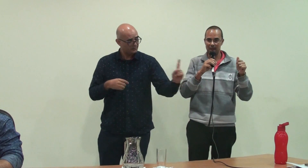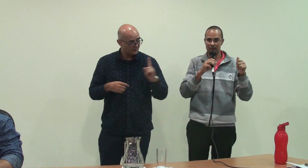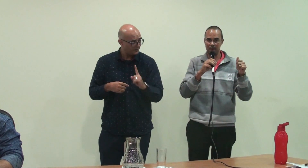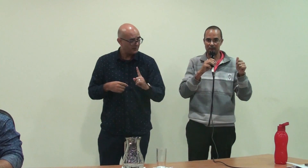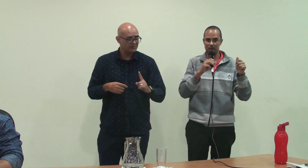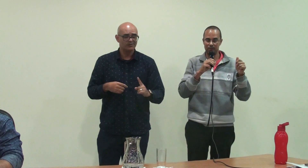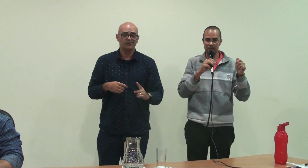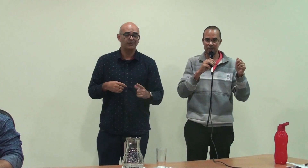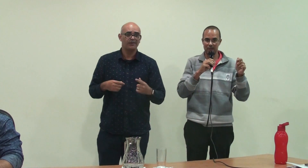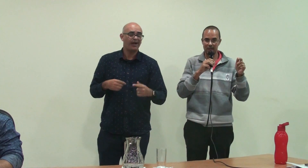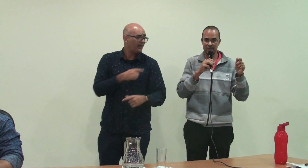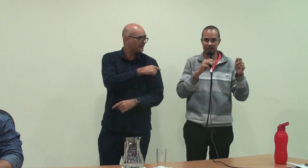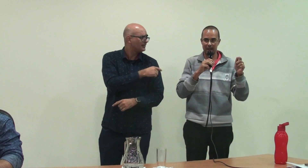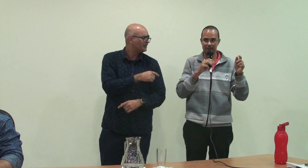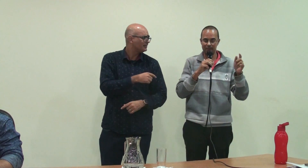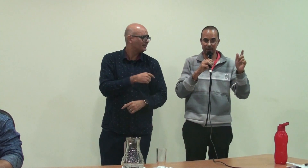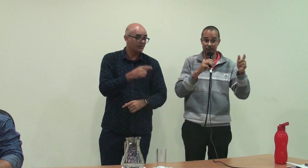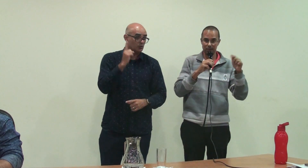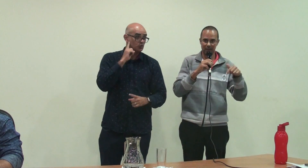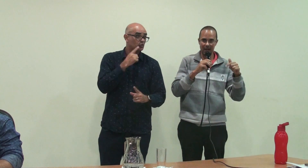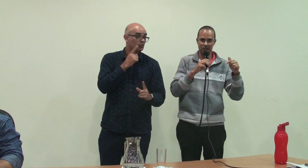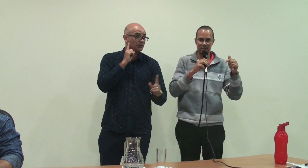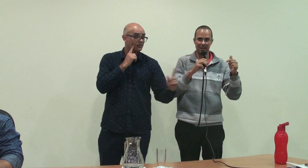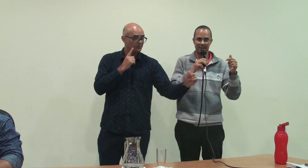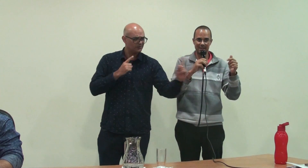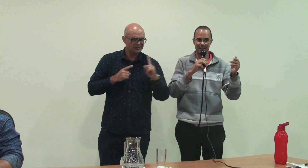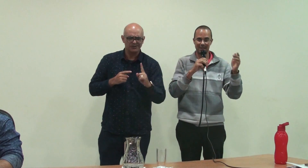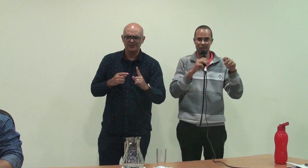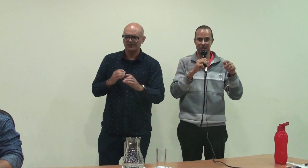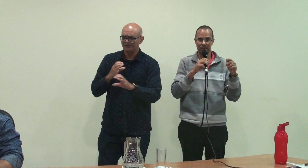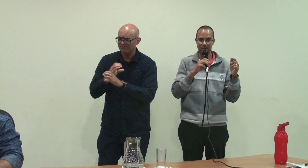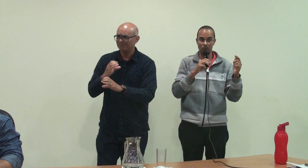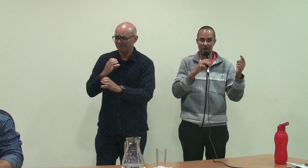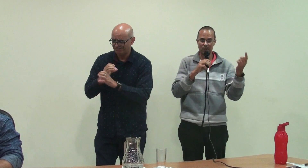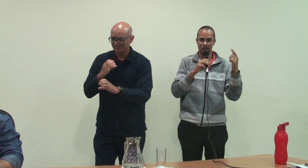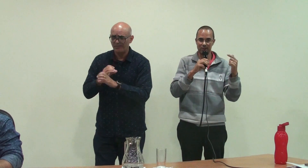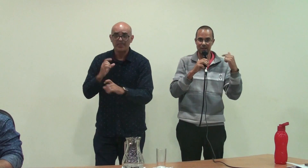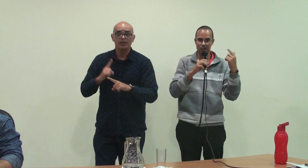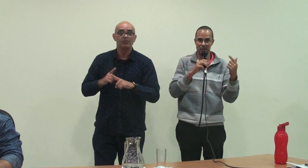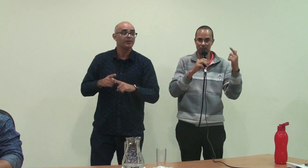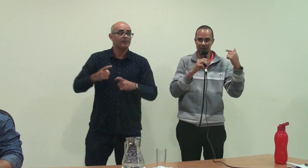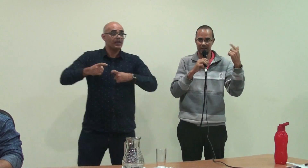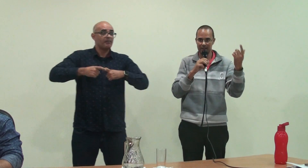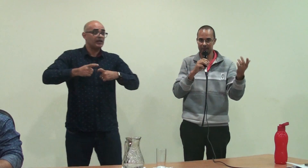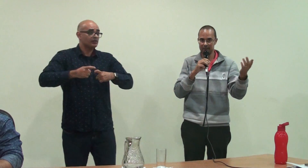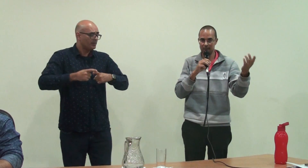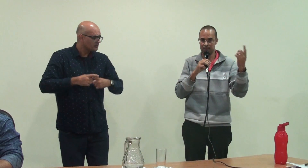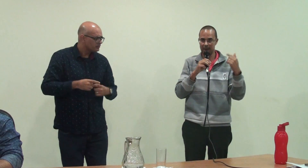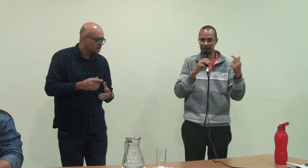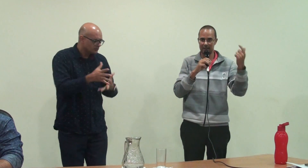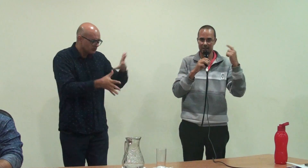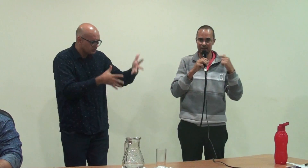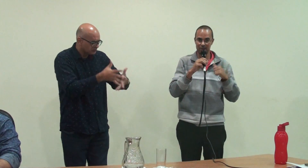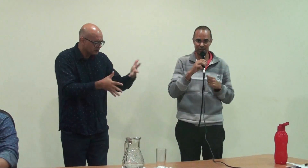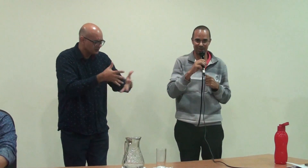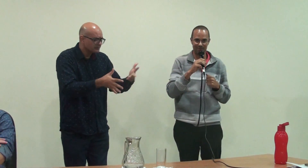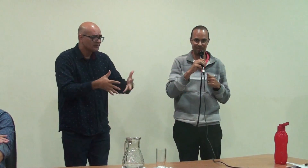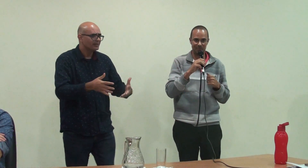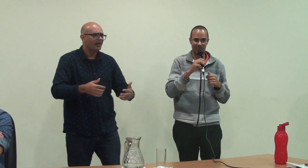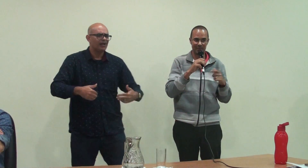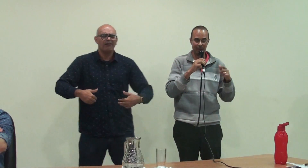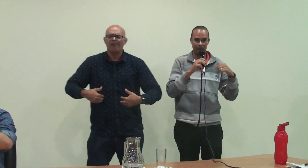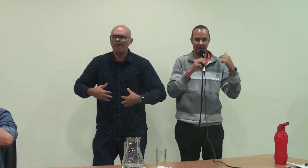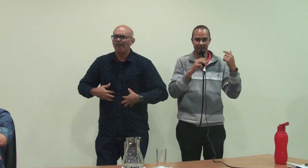assim, eu vi a dificuldade dela ser atendida porque o médico não entendia o que ela estava tentando falar, que ela estava